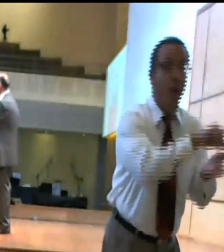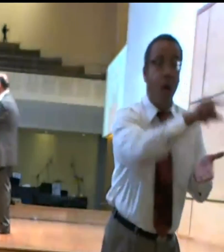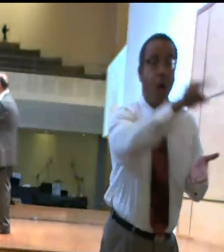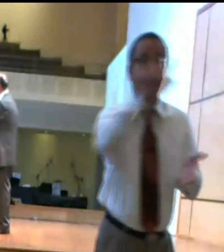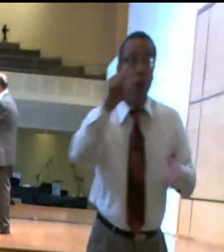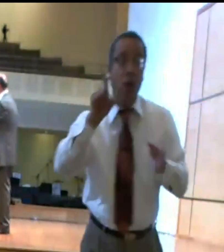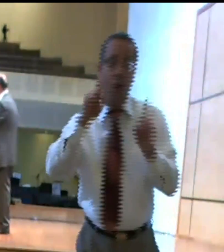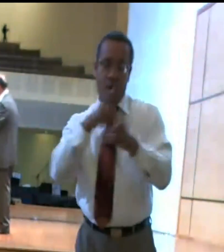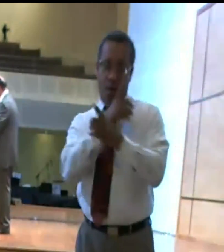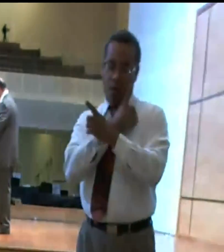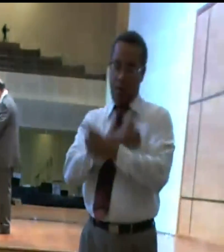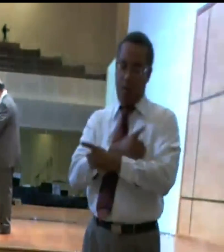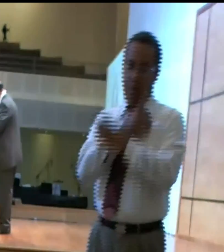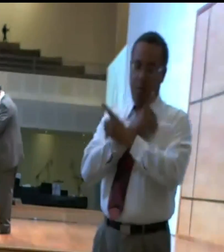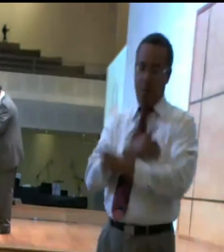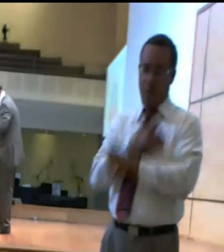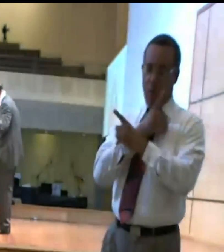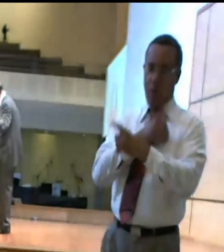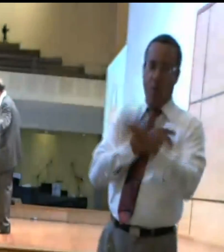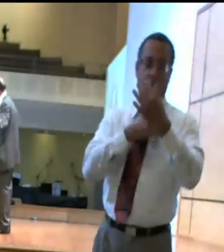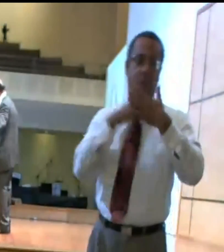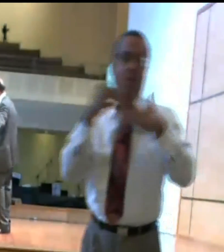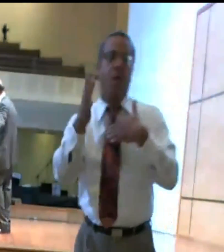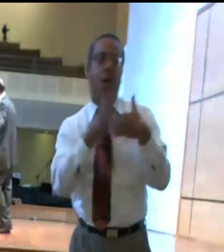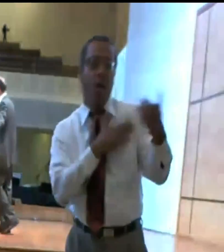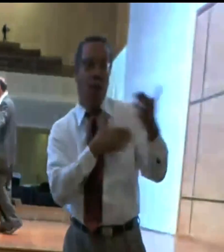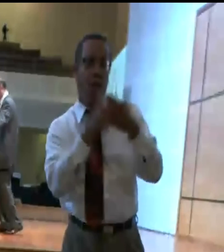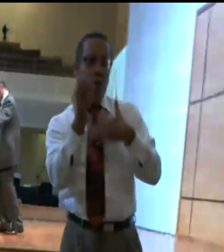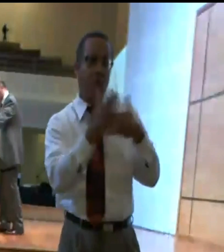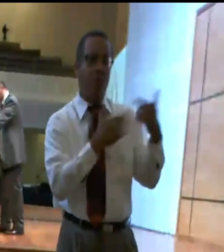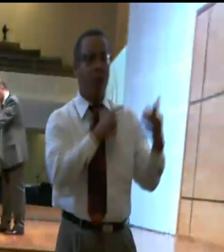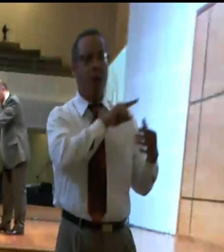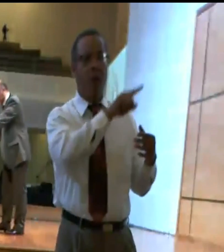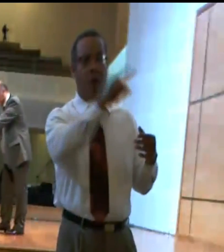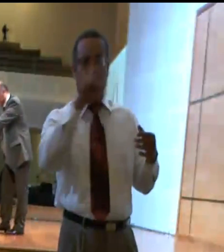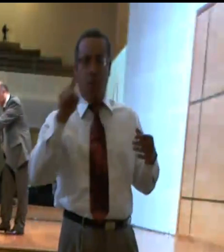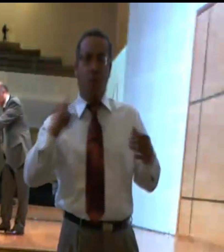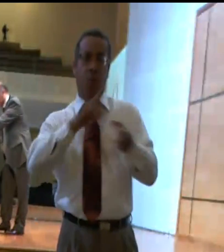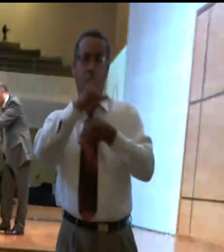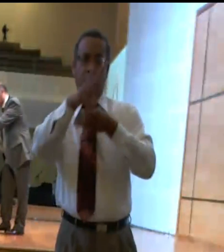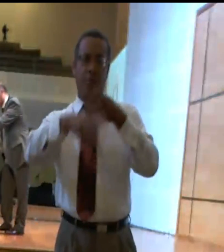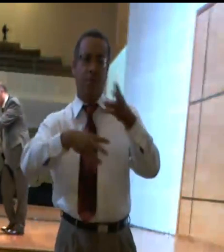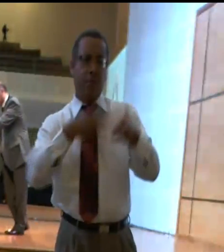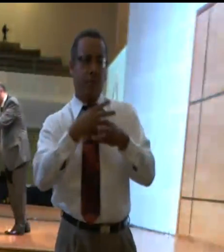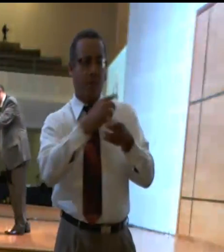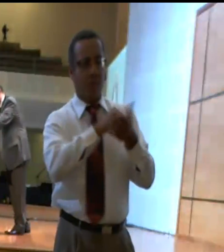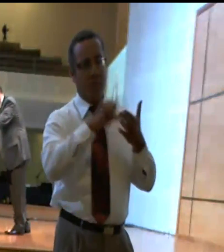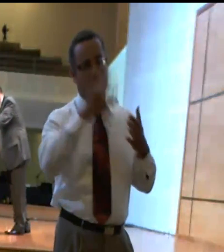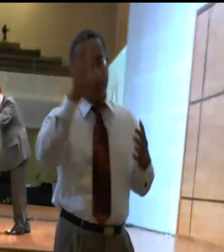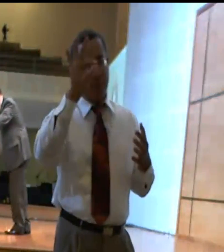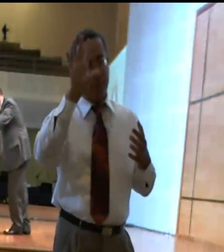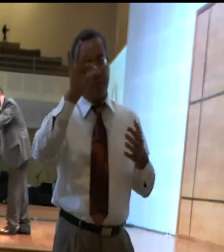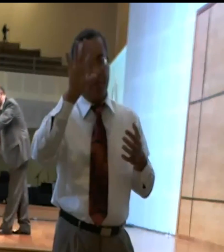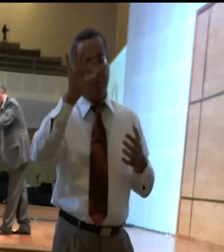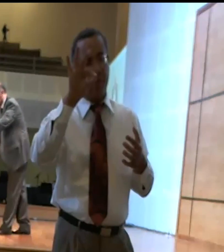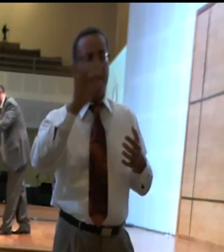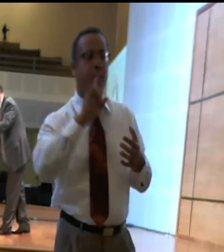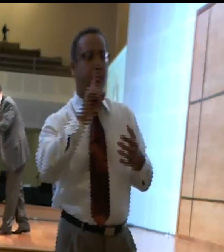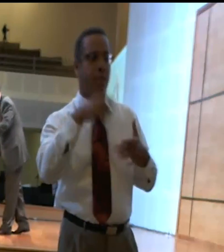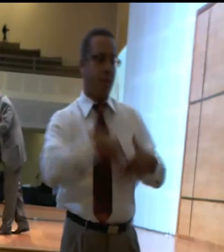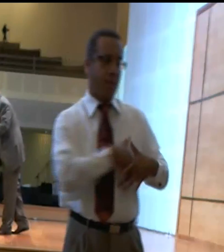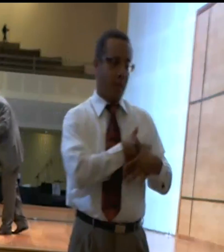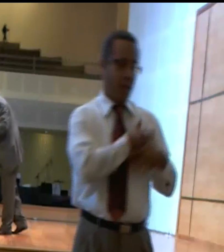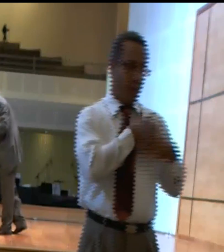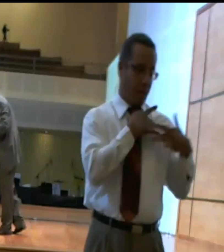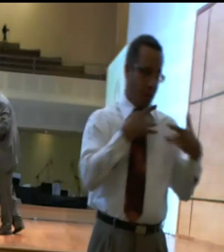descansar tranquilos. A pesar de las injusticias que se cometen en el mundo, versículo 9, todo esto he visto y he puesto mi